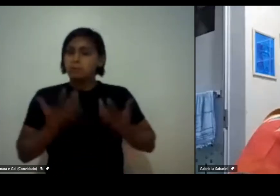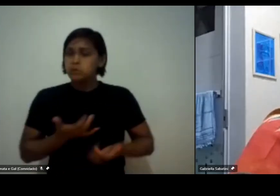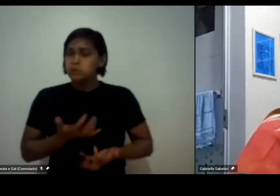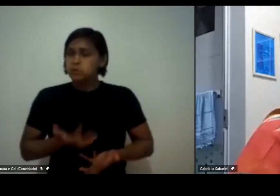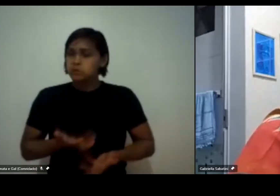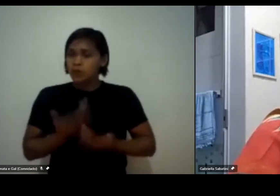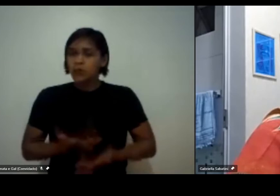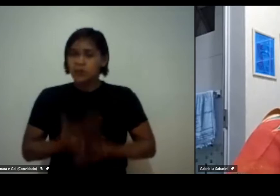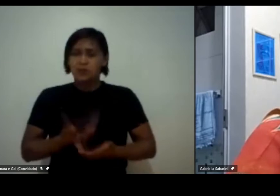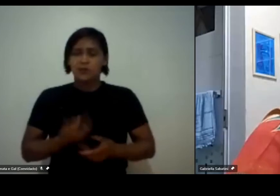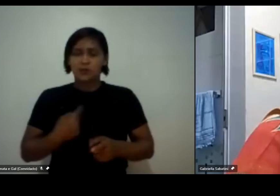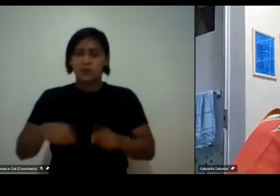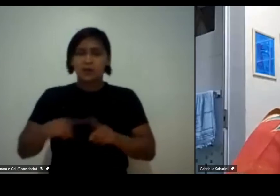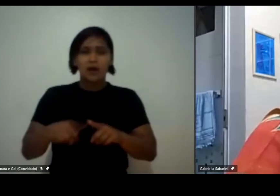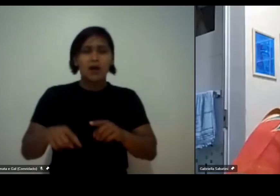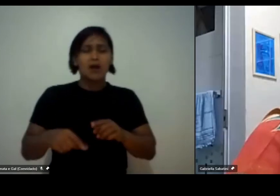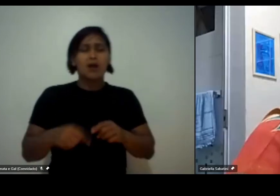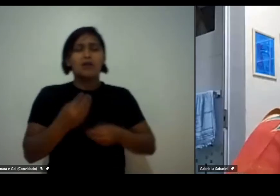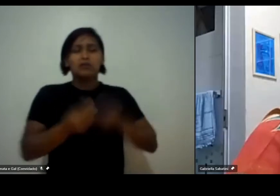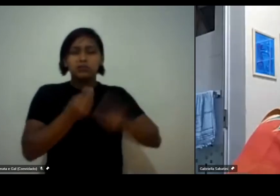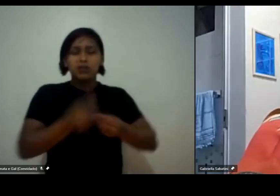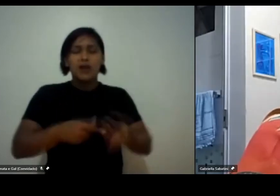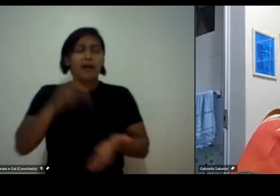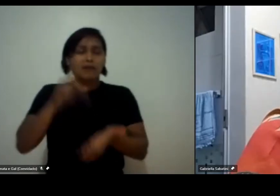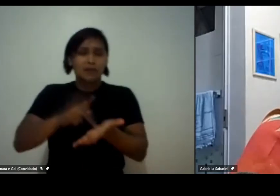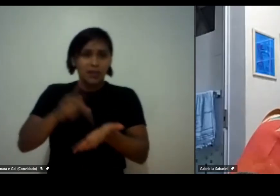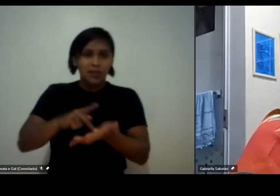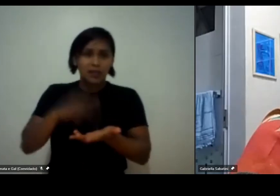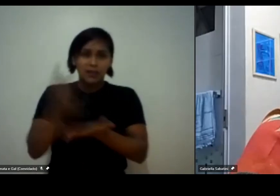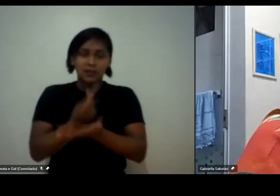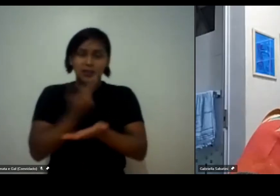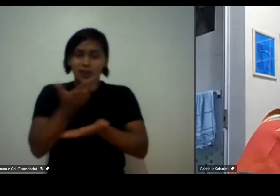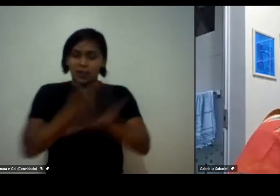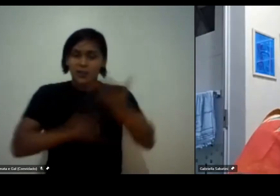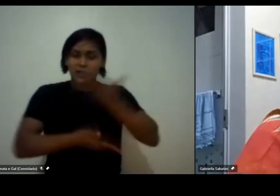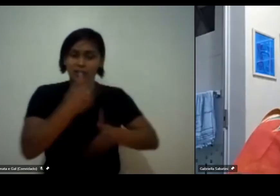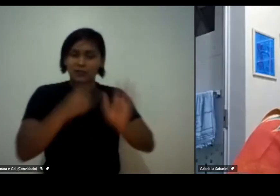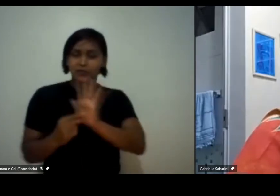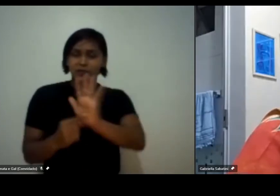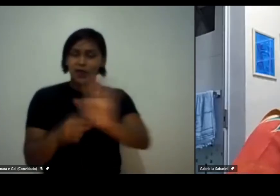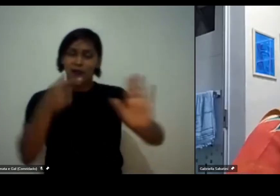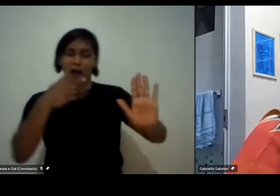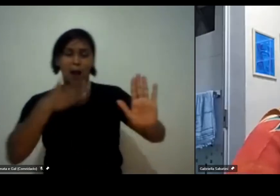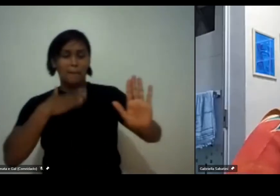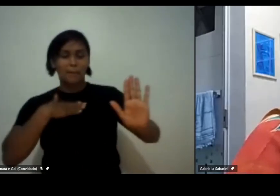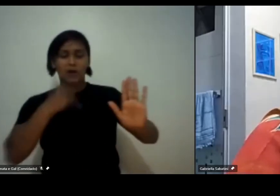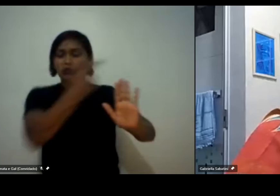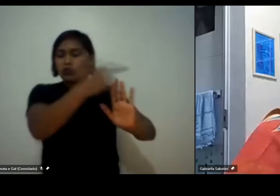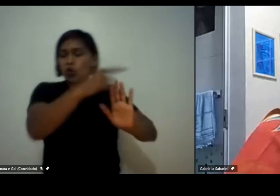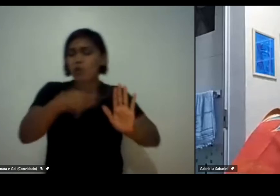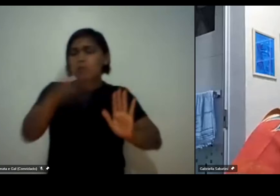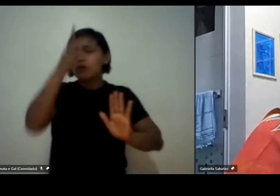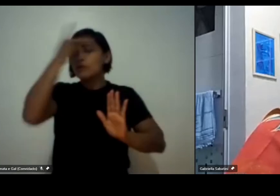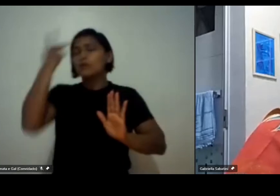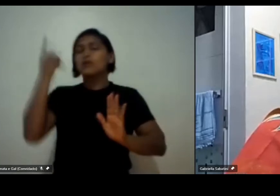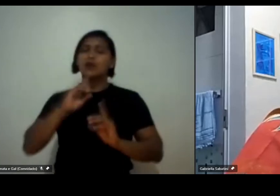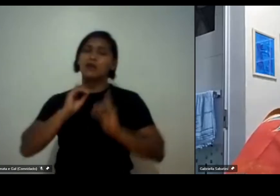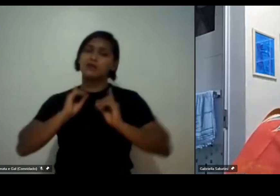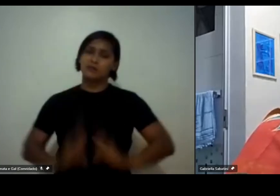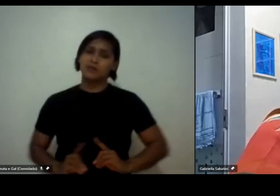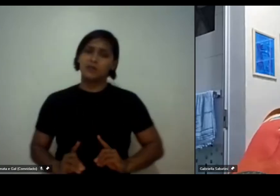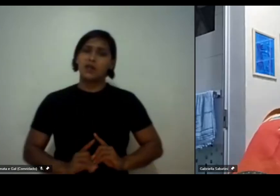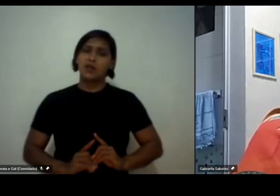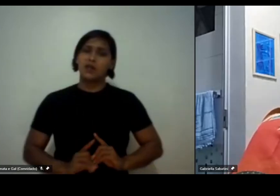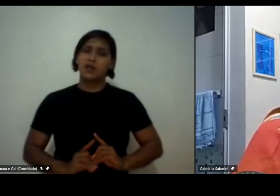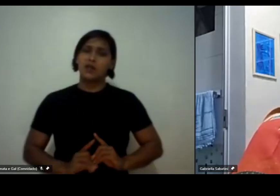poética é um estado imanente da realidade, seja minha ou das outras mulheres com deficiência. Neste lugar, o direito